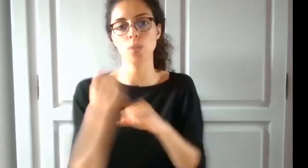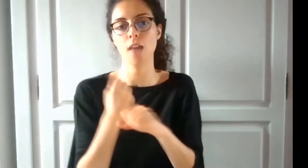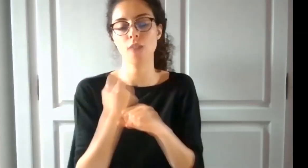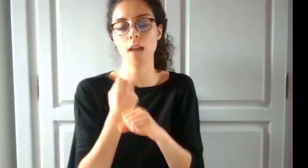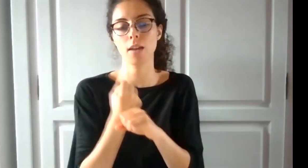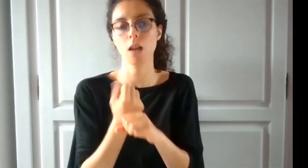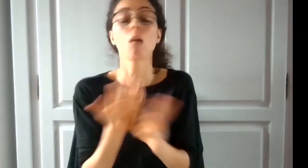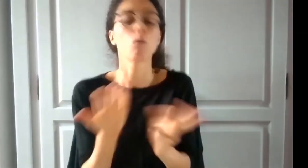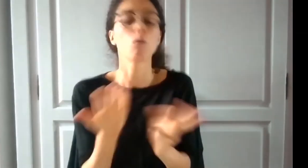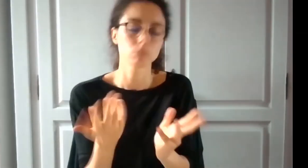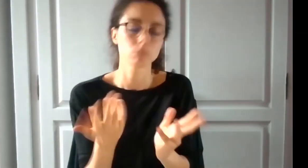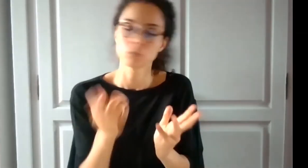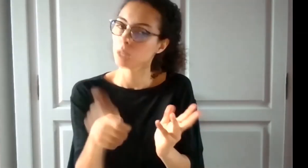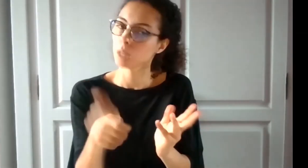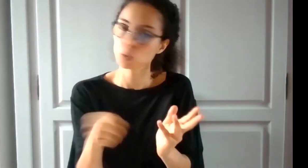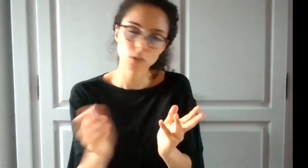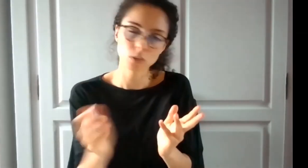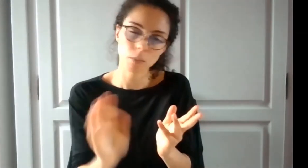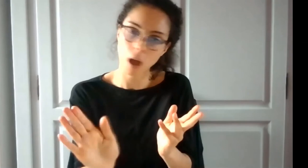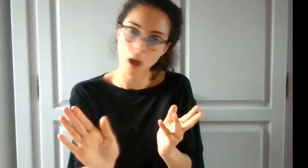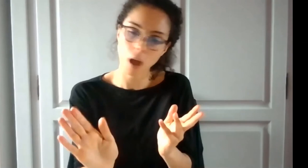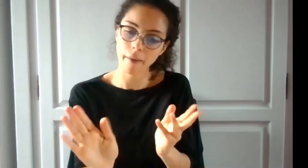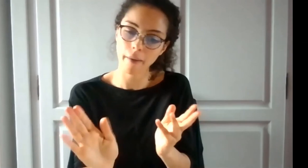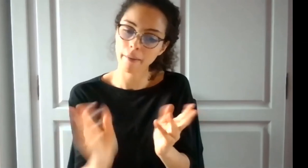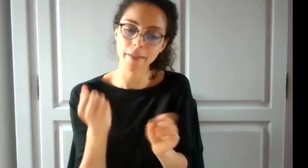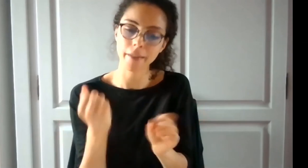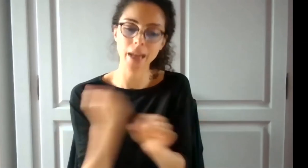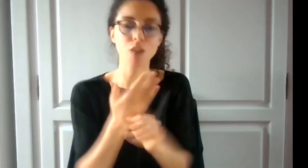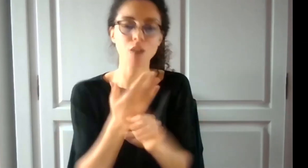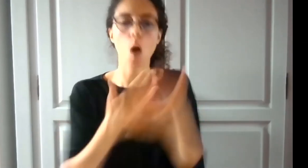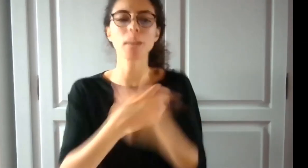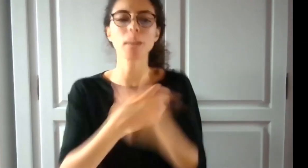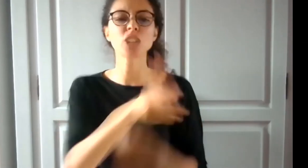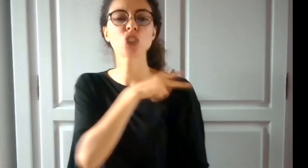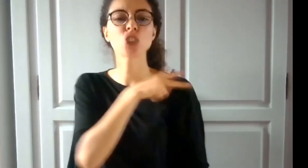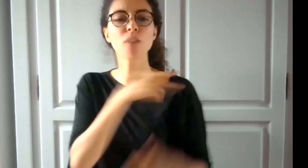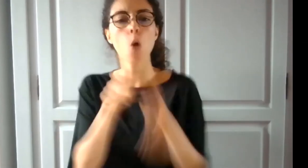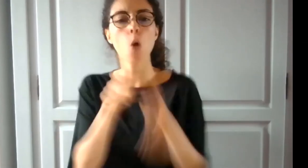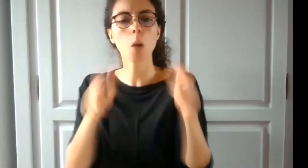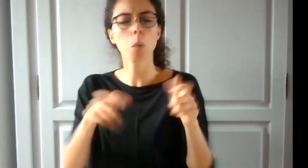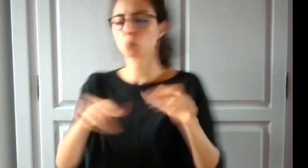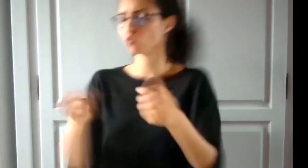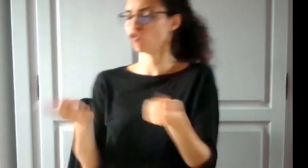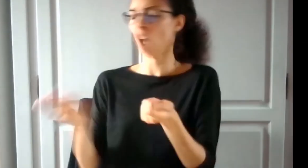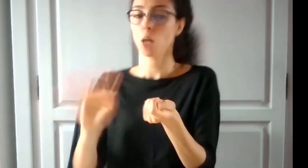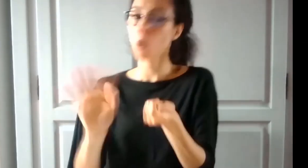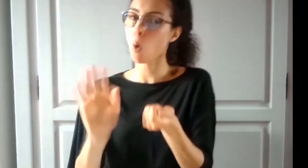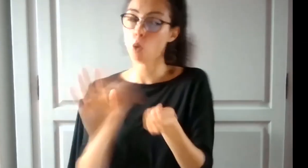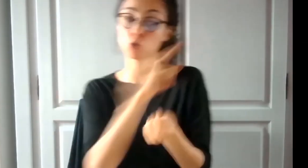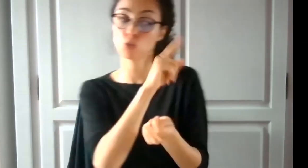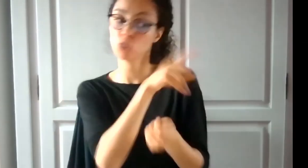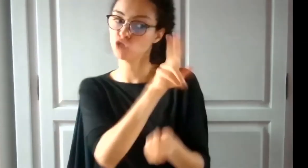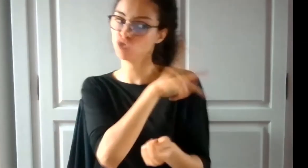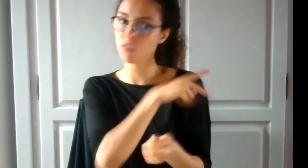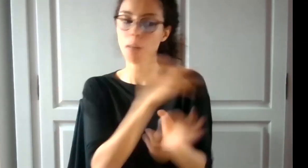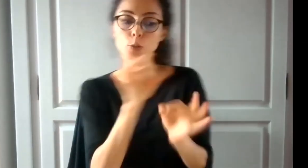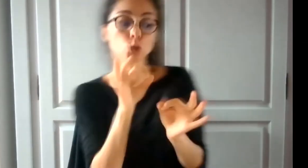sans évidemment faire le travail du chef d'entreprise qui est maître à bord au sein de son entreprise, mais pour outiller plutôt